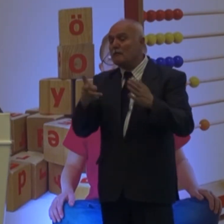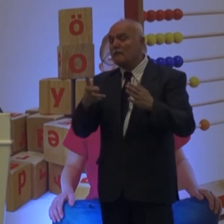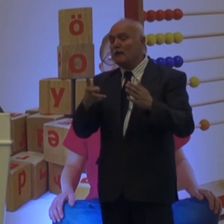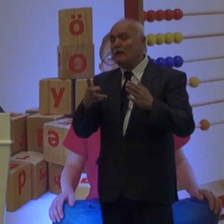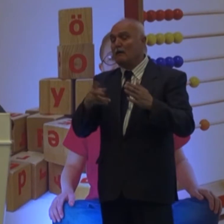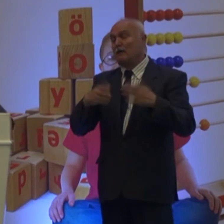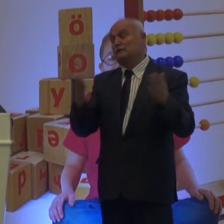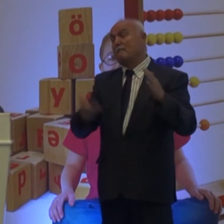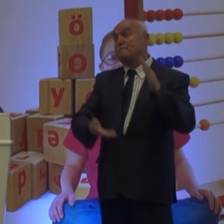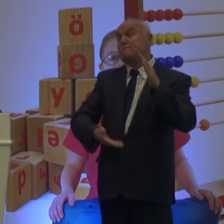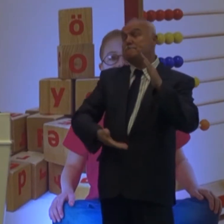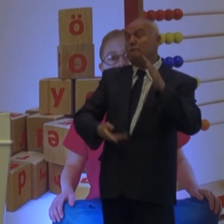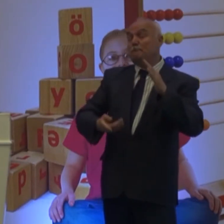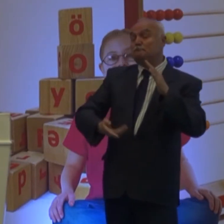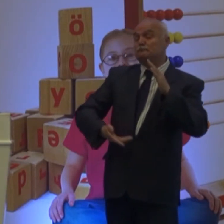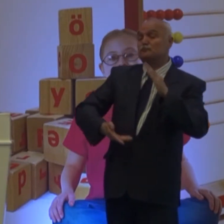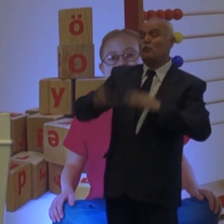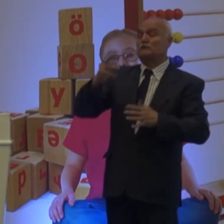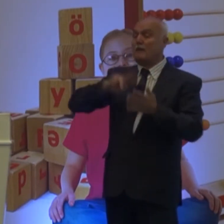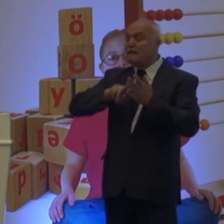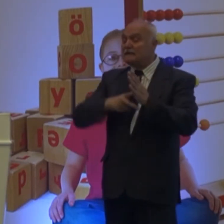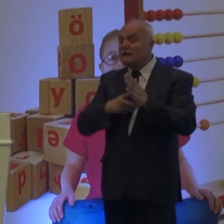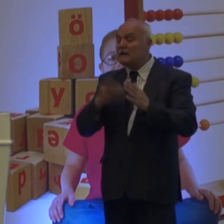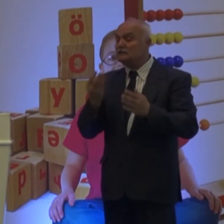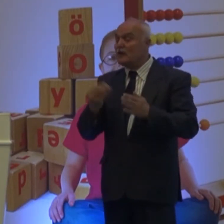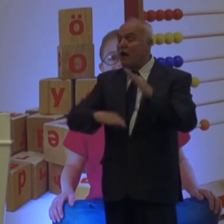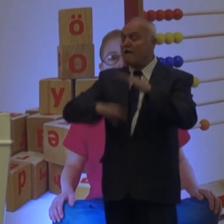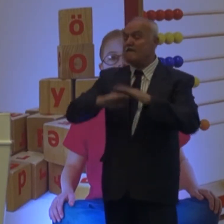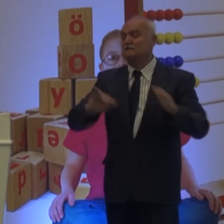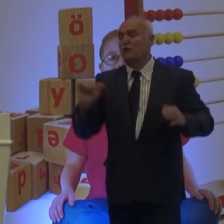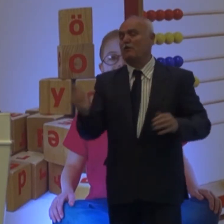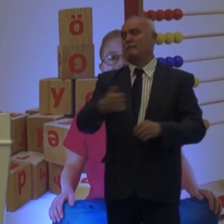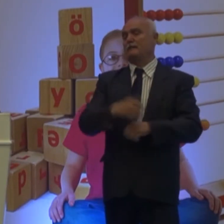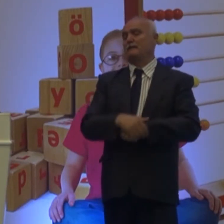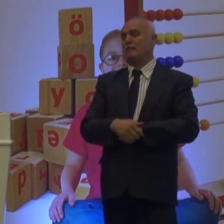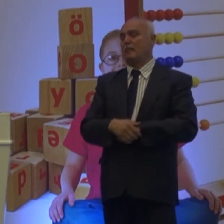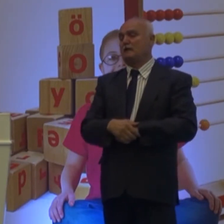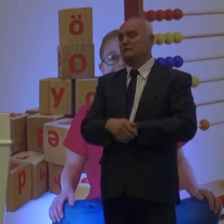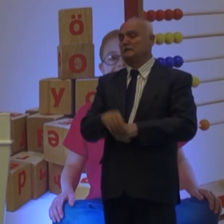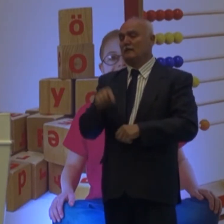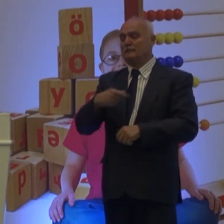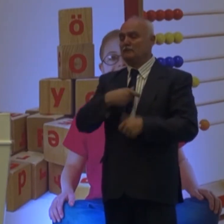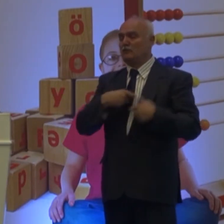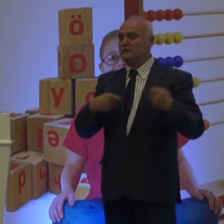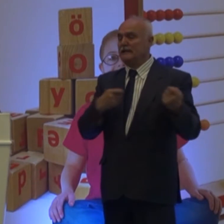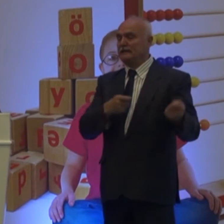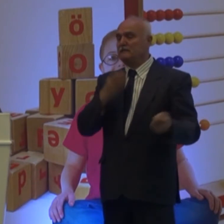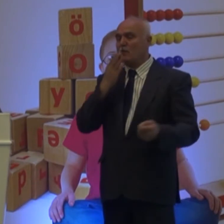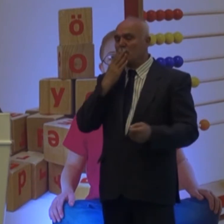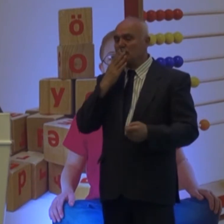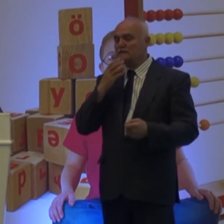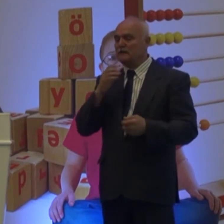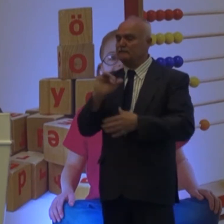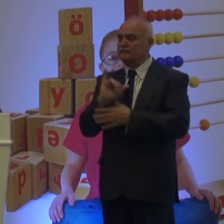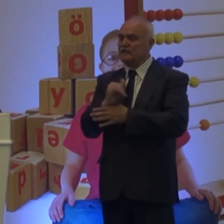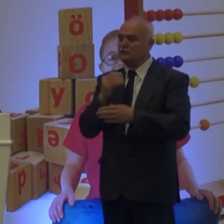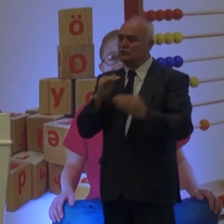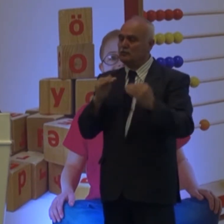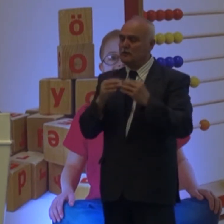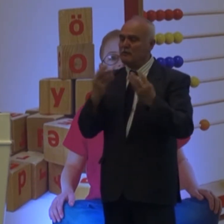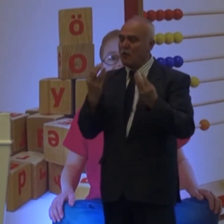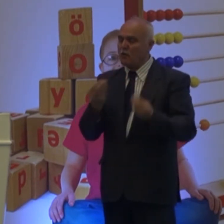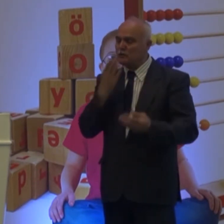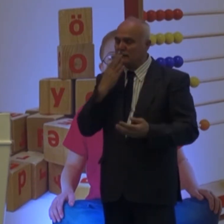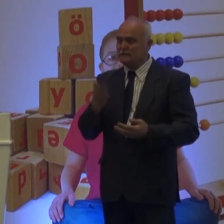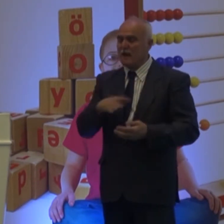ders kitabından daha önce gelir eğitim materyalleri. Biz özel eğitim okullarımızda, iş uygulama okullarımızın